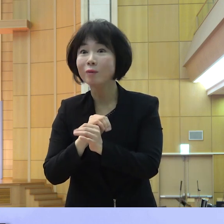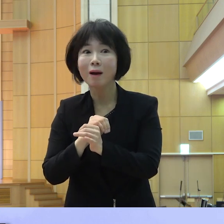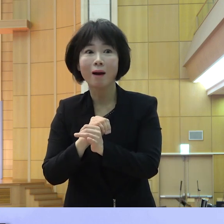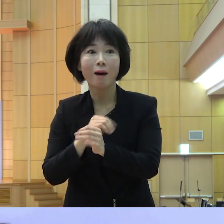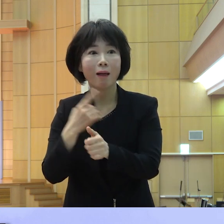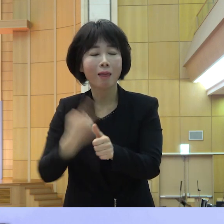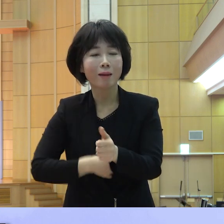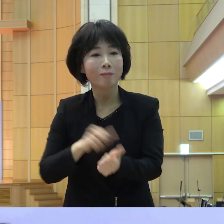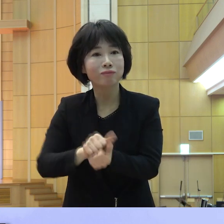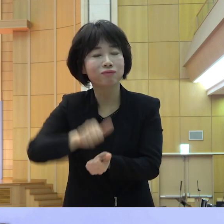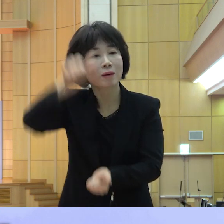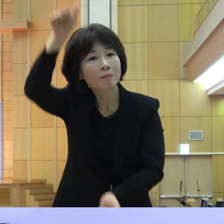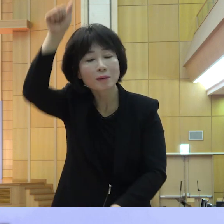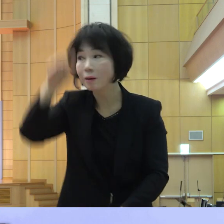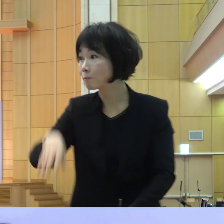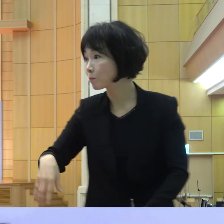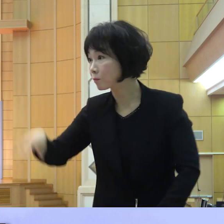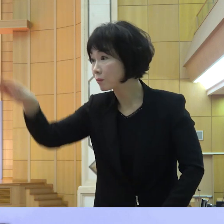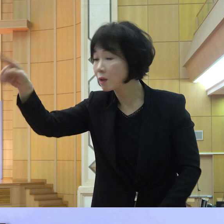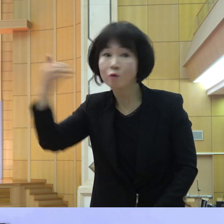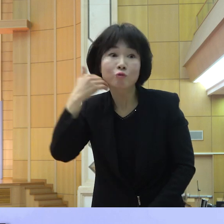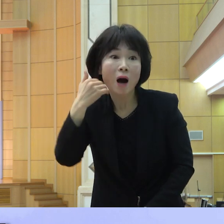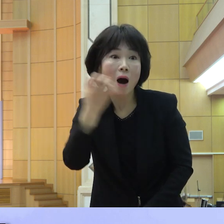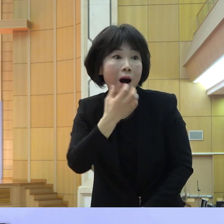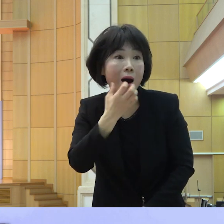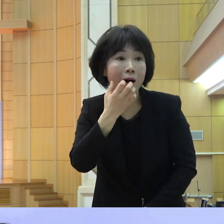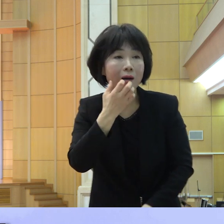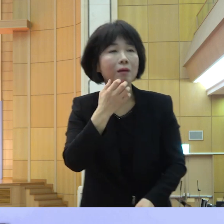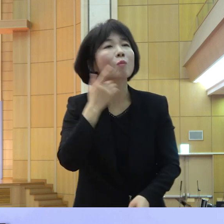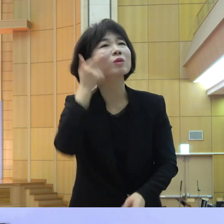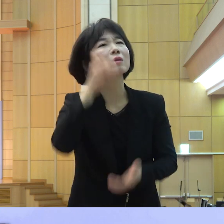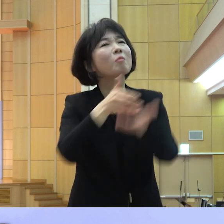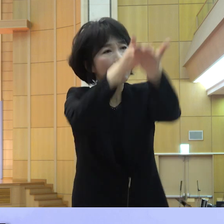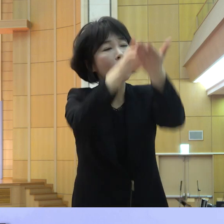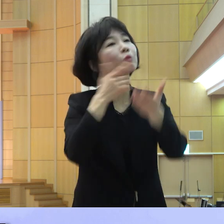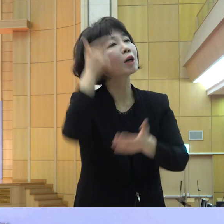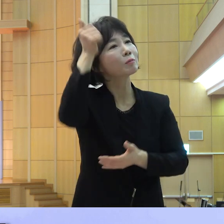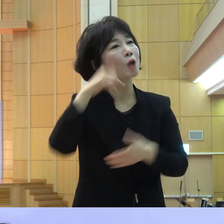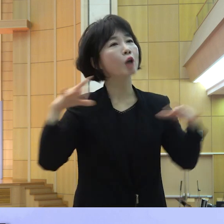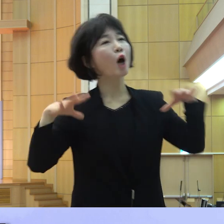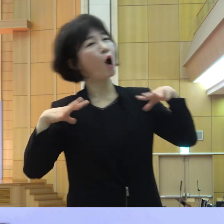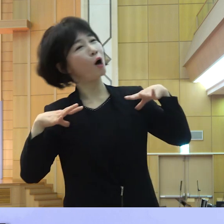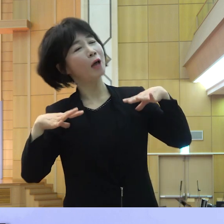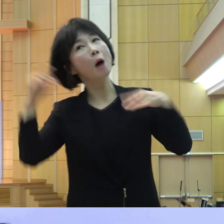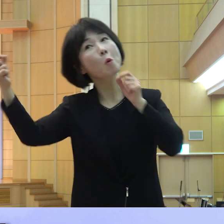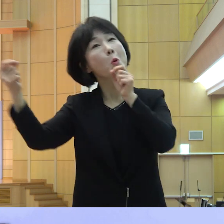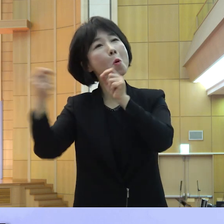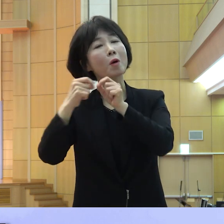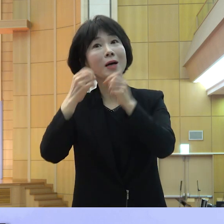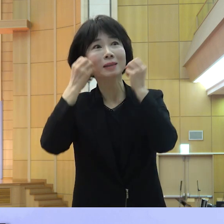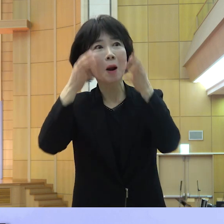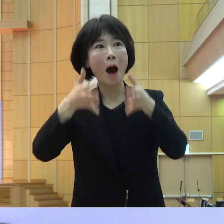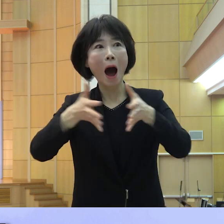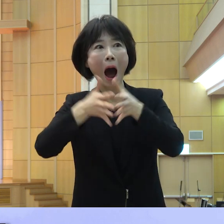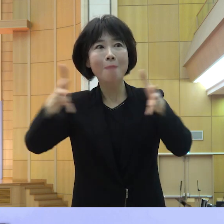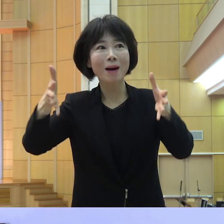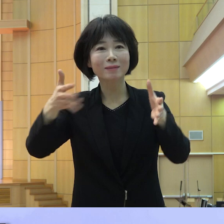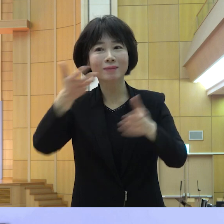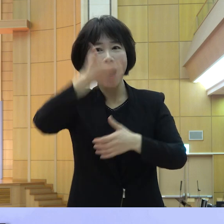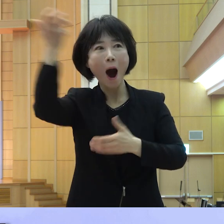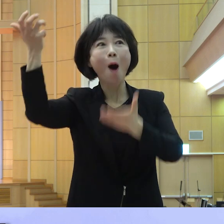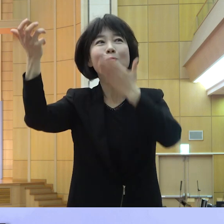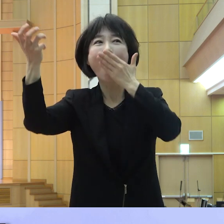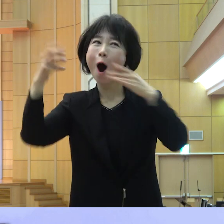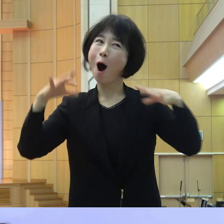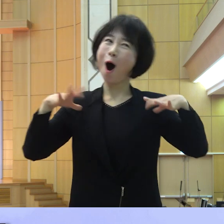와서 저에게 기도받으러 왔어요. 목사님, 저 이번에 얼마 안 있으면 아파트 입주합니다. 기도해 주십시오. 그러니까 지금 현재 살던 집에서 이제